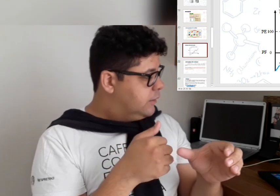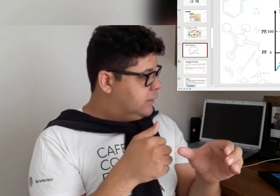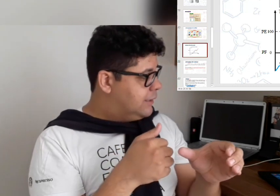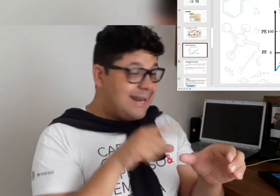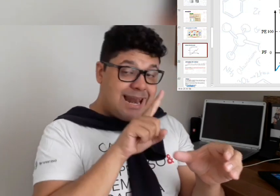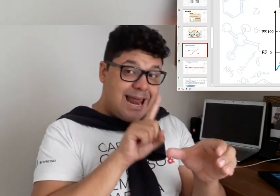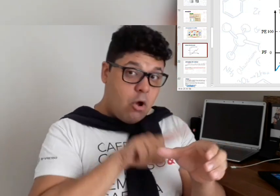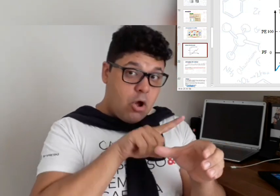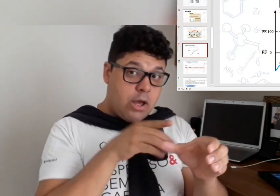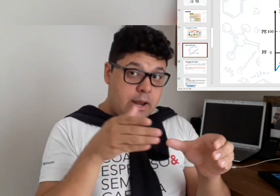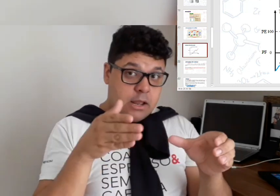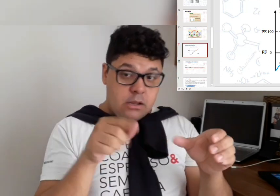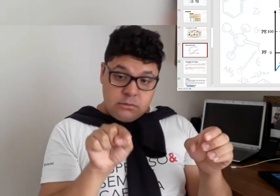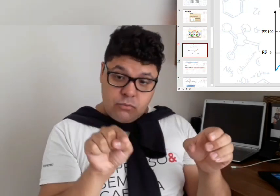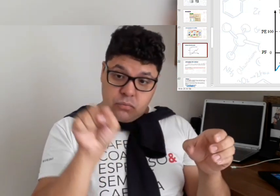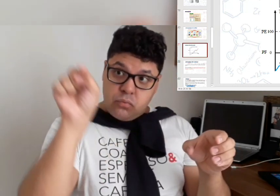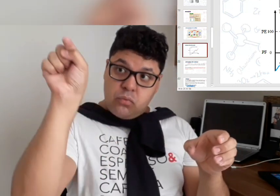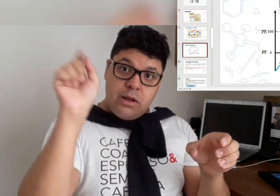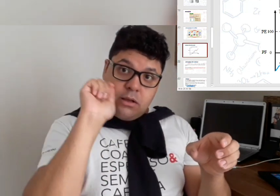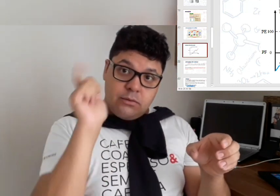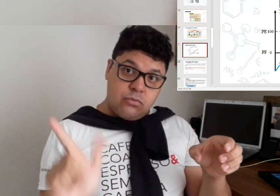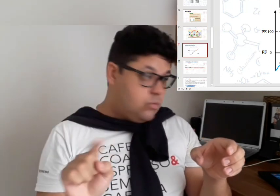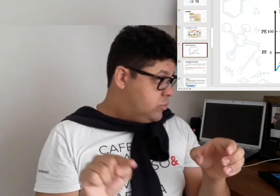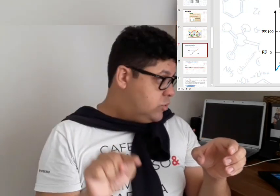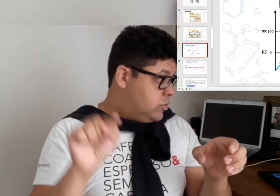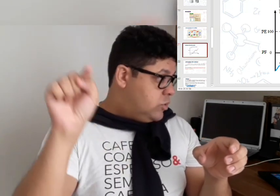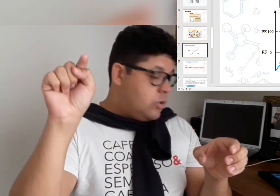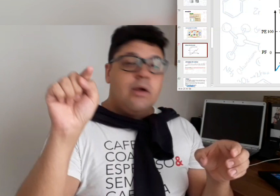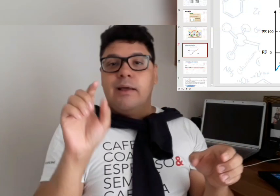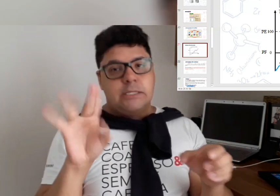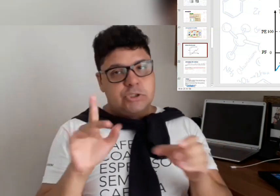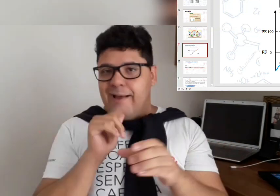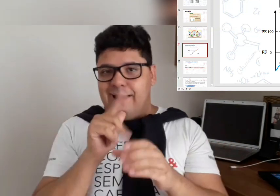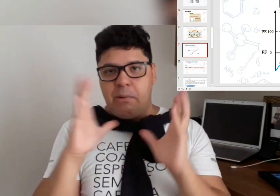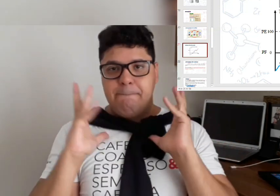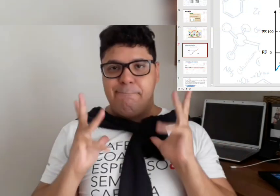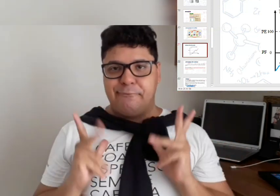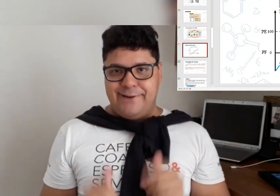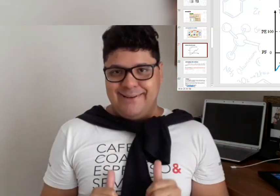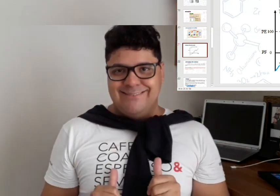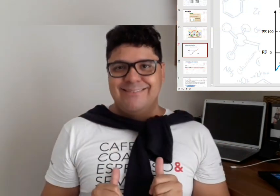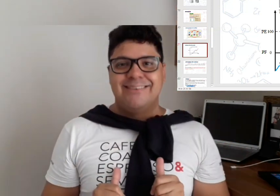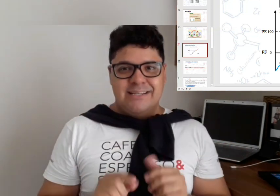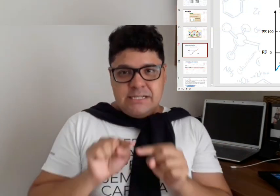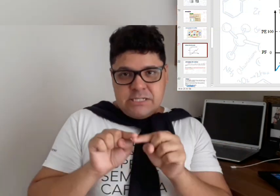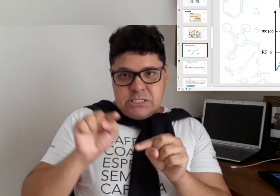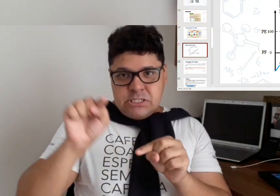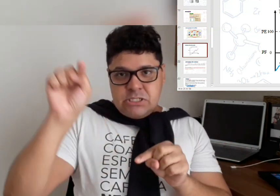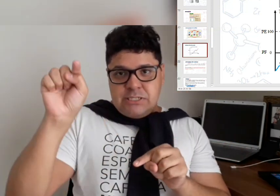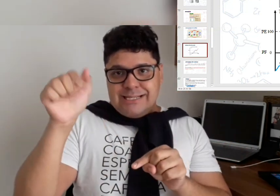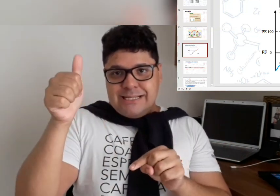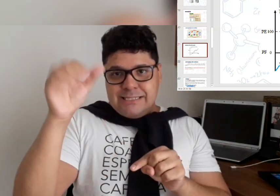aconteceu, tá? Dessa faixa do 0 até 100, a água é só líquida. Aí, aqui no 100,